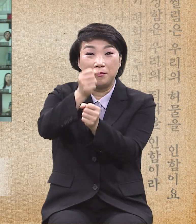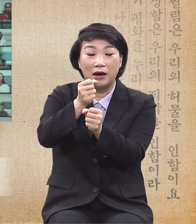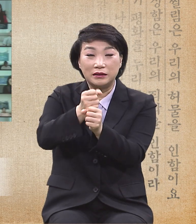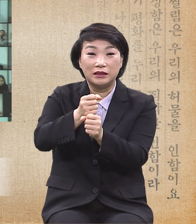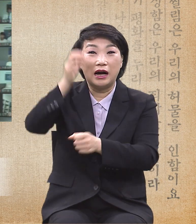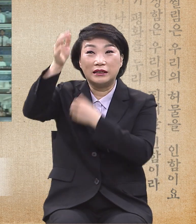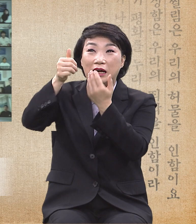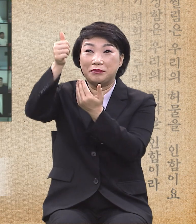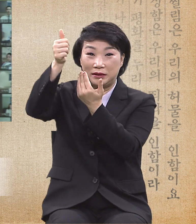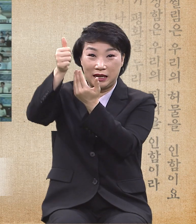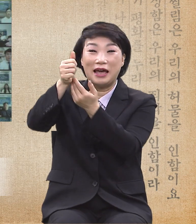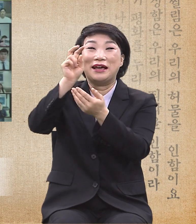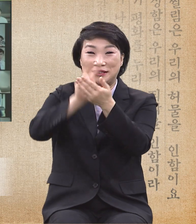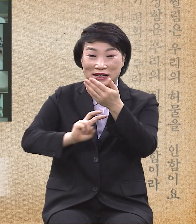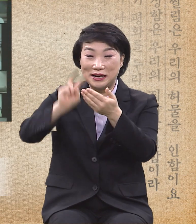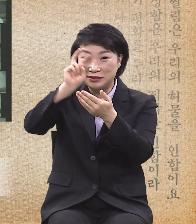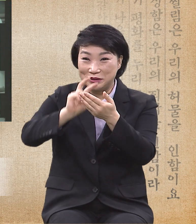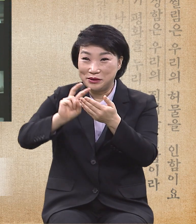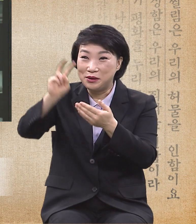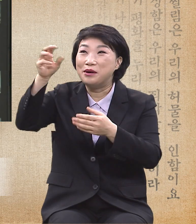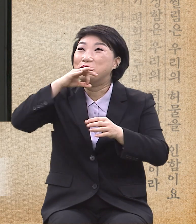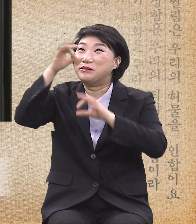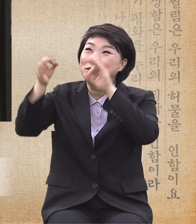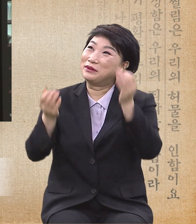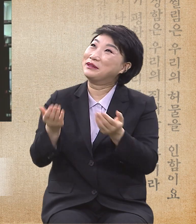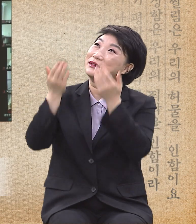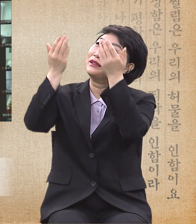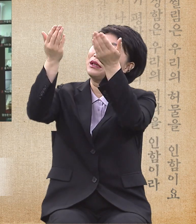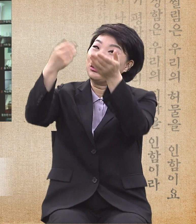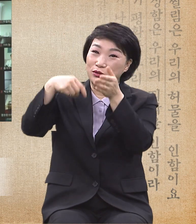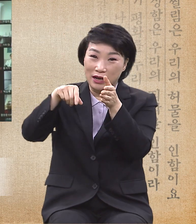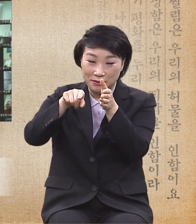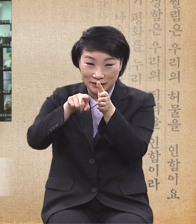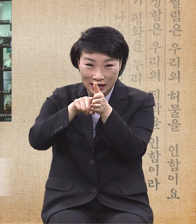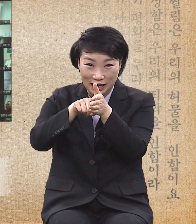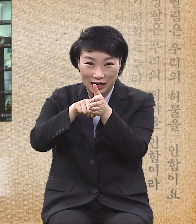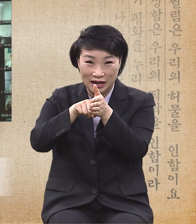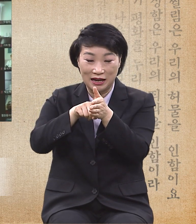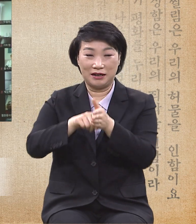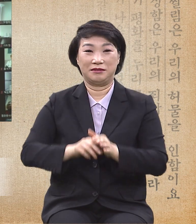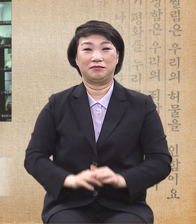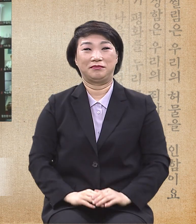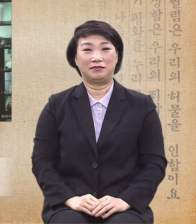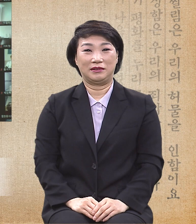지으신 하나님께 찬송을 부르게 하려 함이니라.